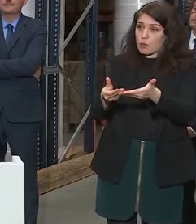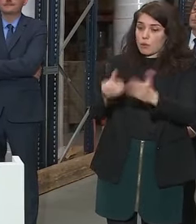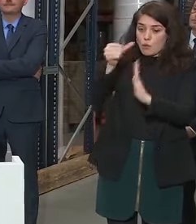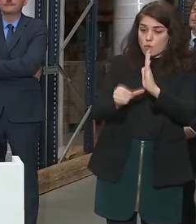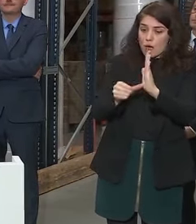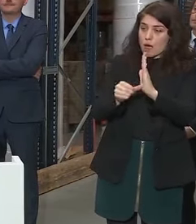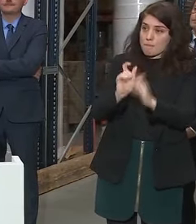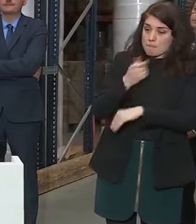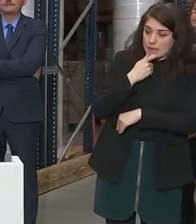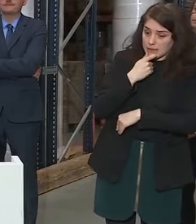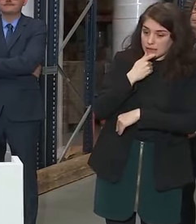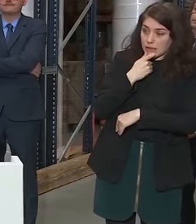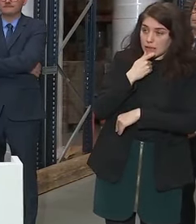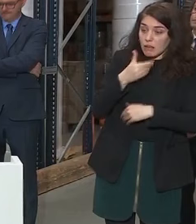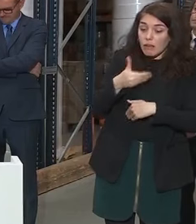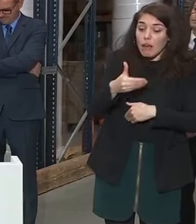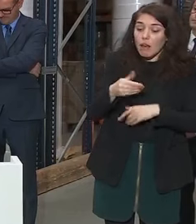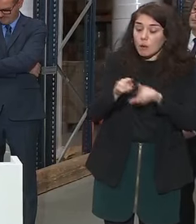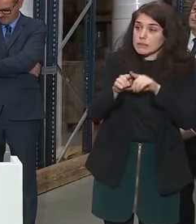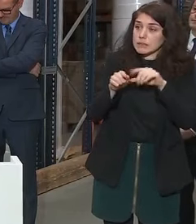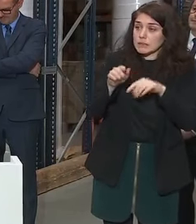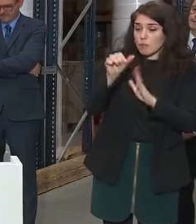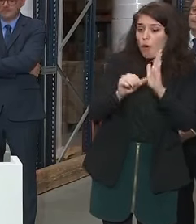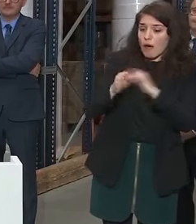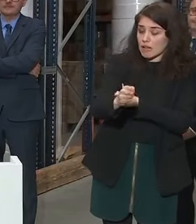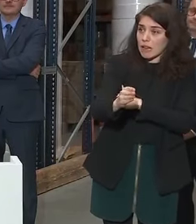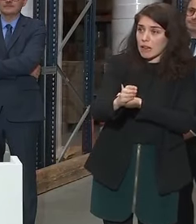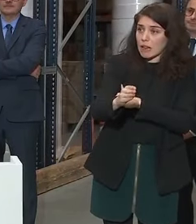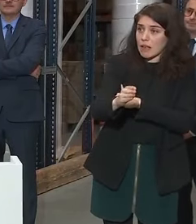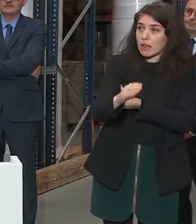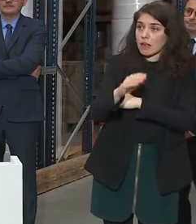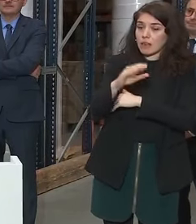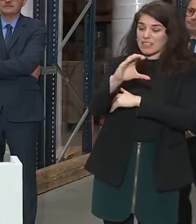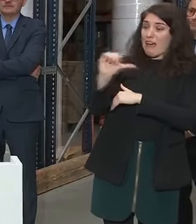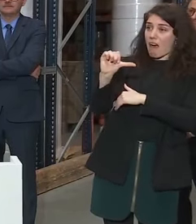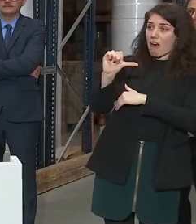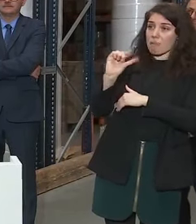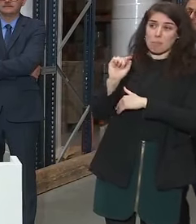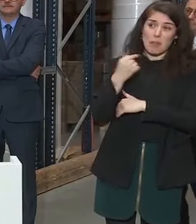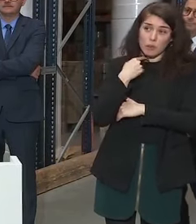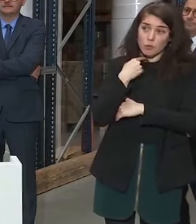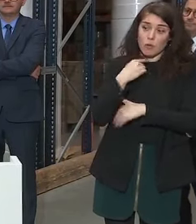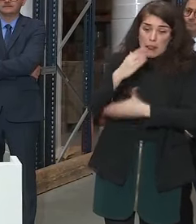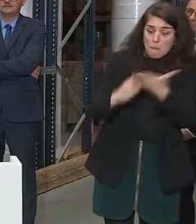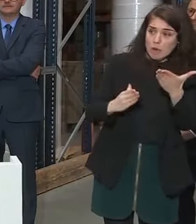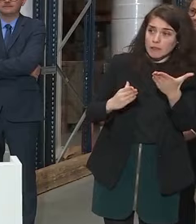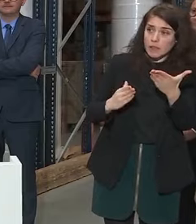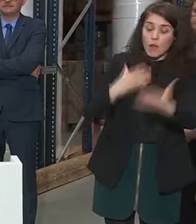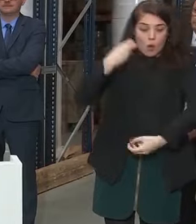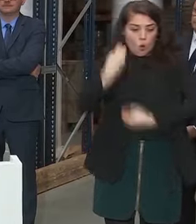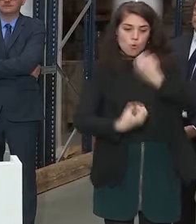en avril, plus de 50% de son chiffre d'affaires, ou quand on fait partie des catégories de métiers qui ont été